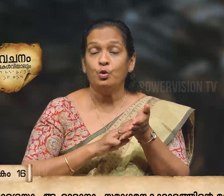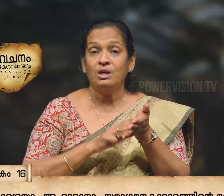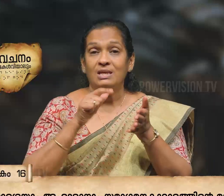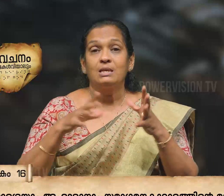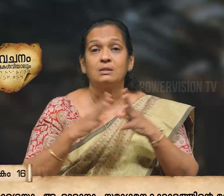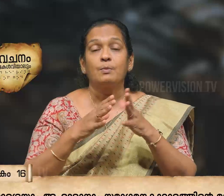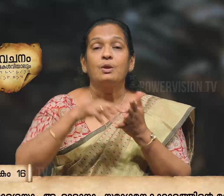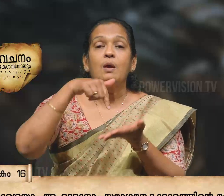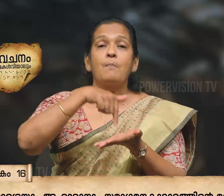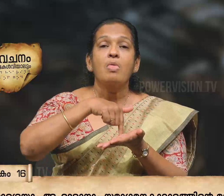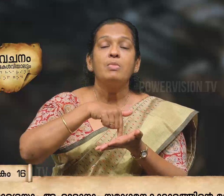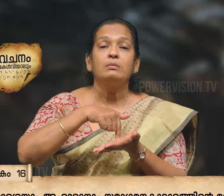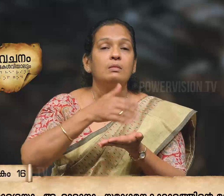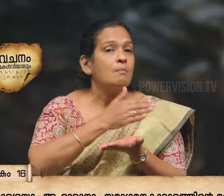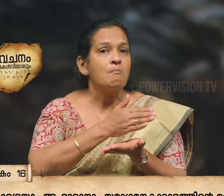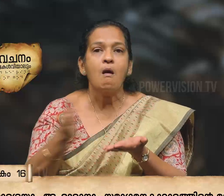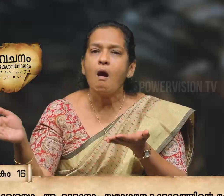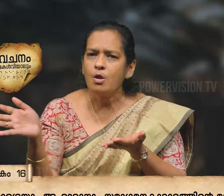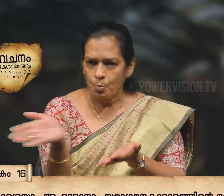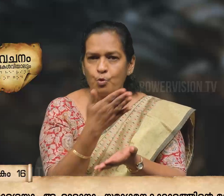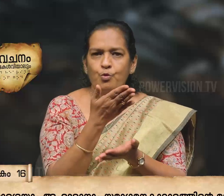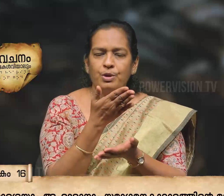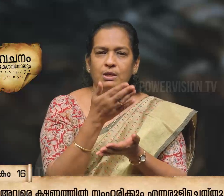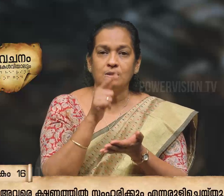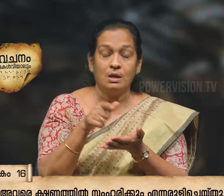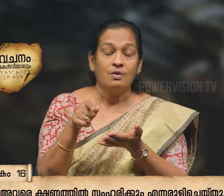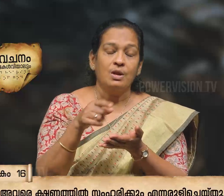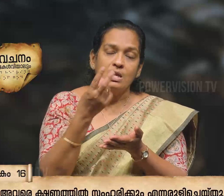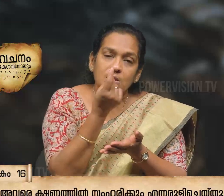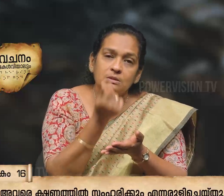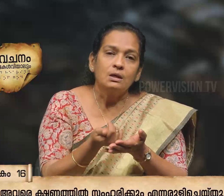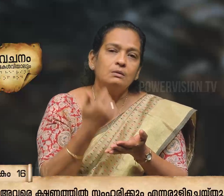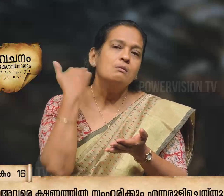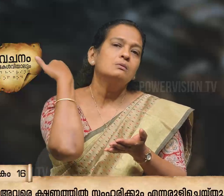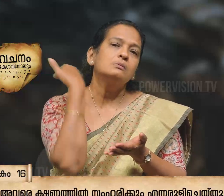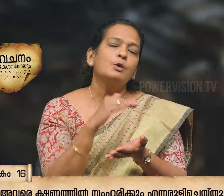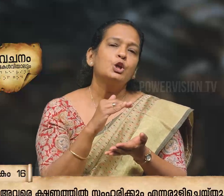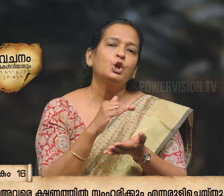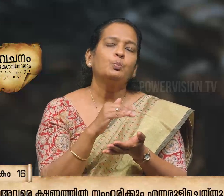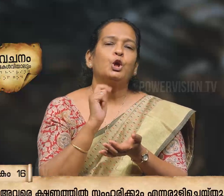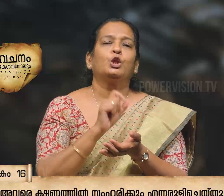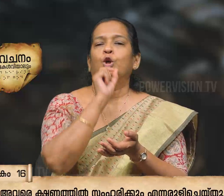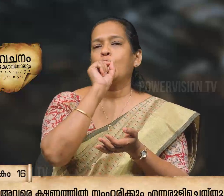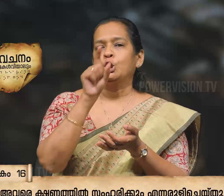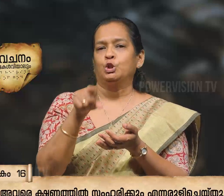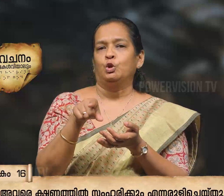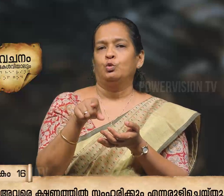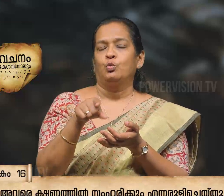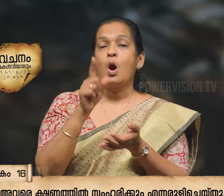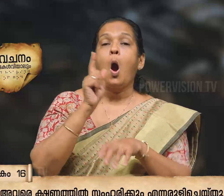ഈ സഭയുടെ മധ്യേ നിന്ന് മാറിപ്പോകുവിൻ, ഞാൻ അവരെ ക്ഷണത്തിൽ സംഹരിക്കും എന്നരുളി ചെയ്തു. അപ്പോൾ